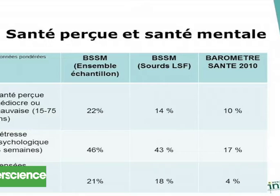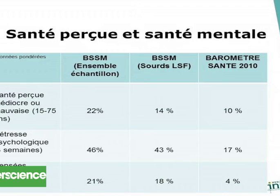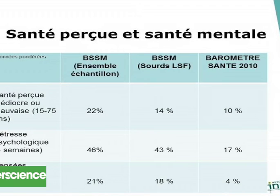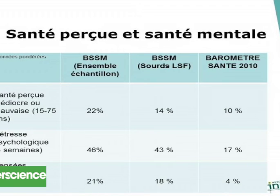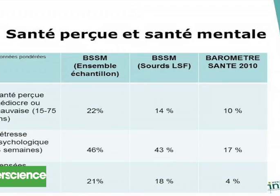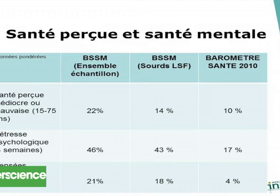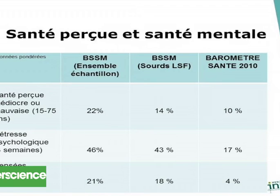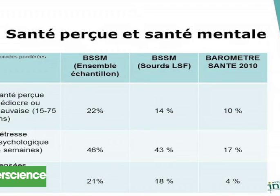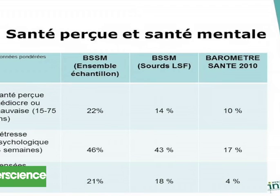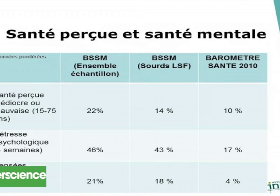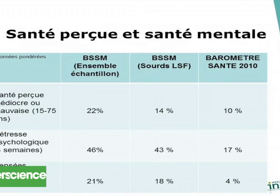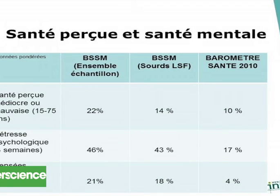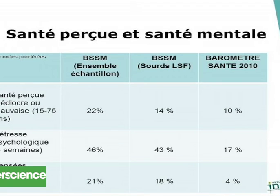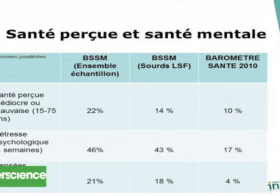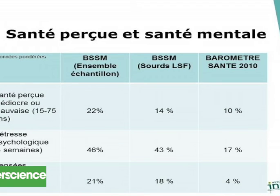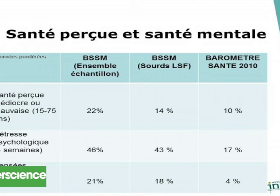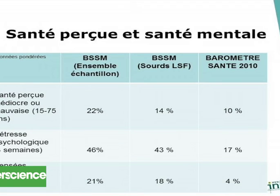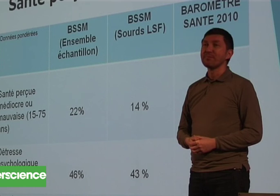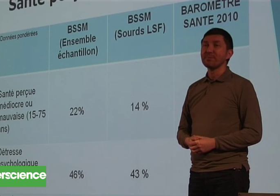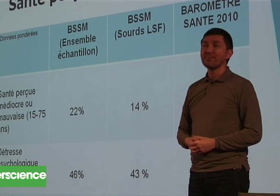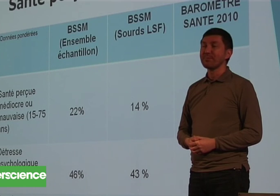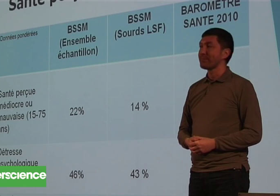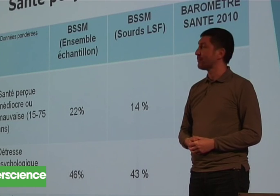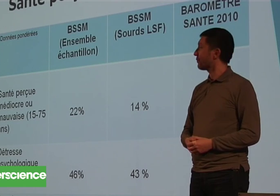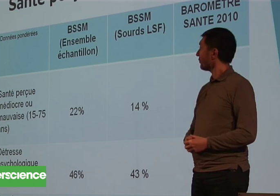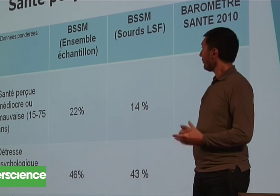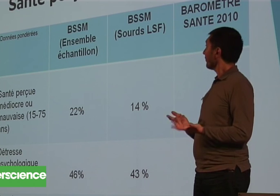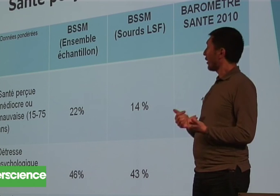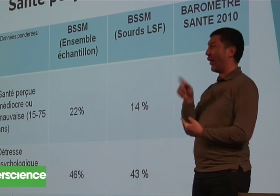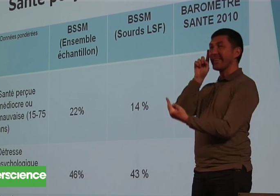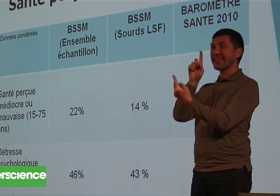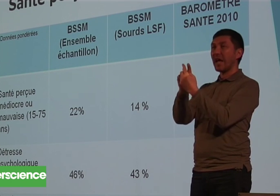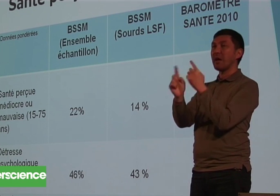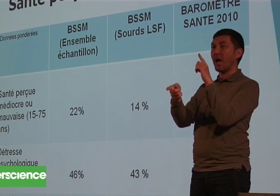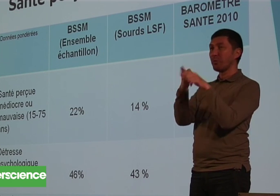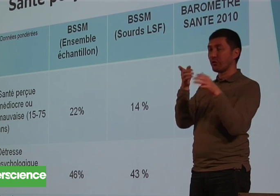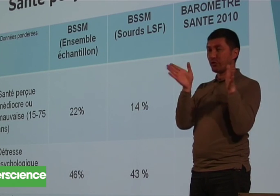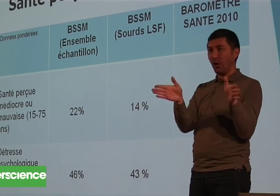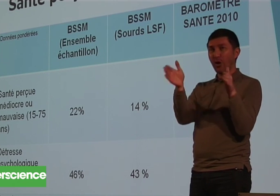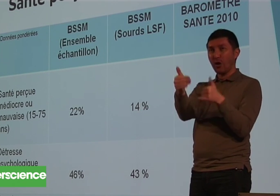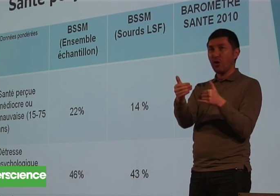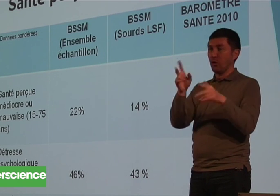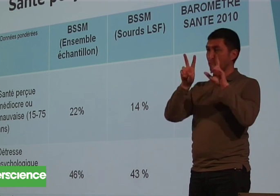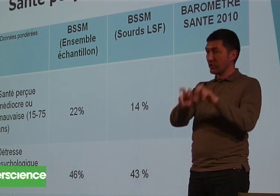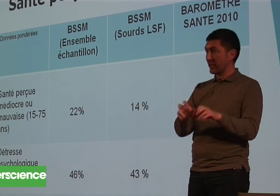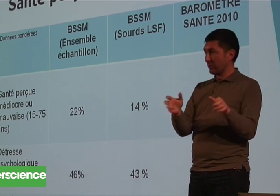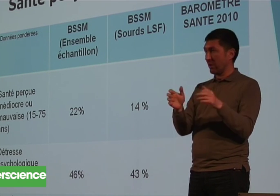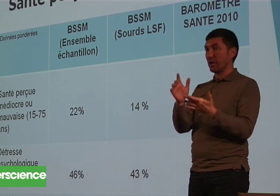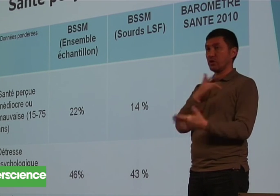Alors, un des thèmes principaux de l'enquête est celui de la santé mentale. Alors, on ne parle pas... la